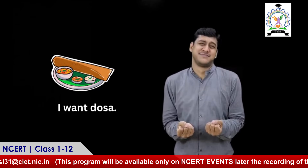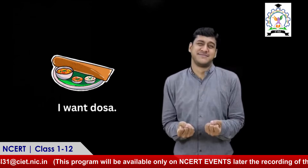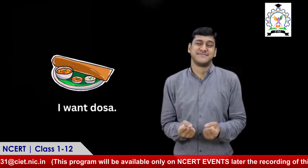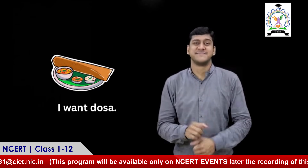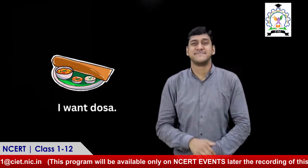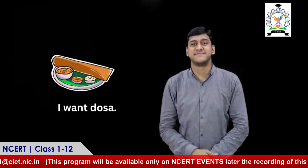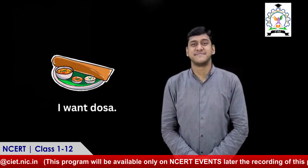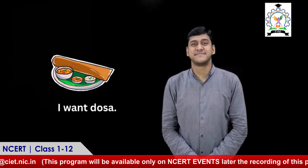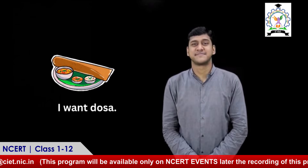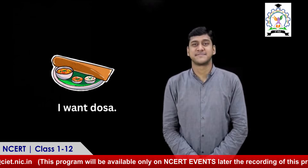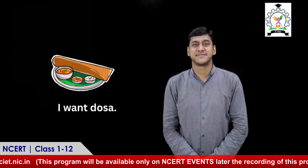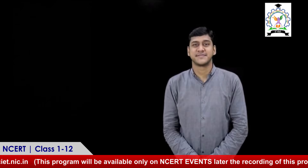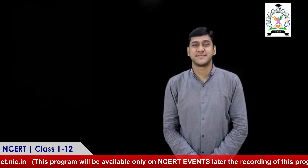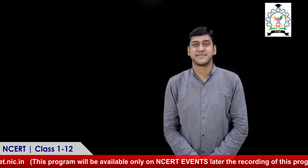मुझे डोसा चाहिए।